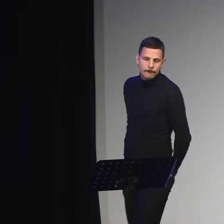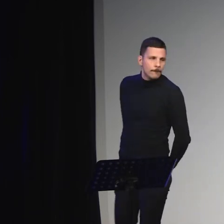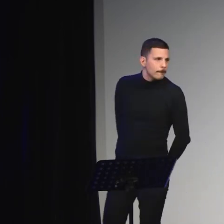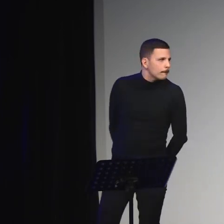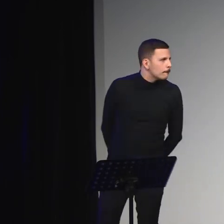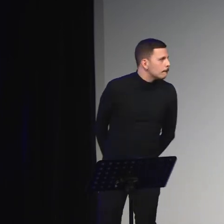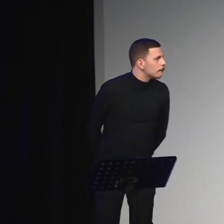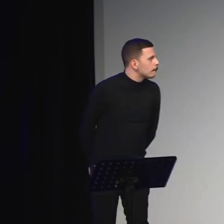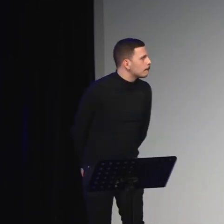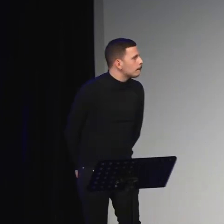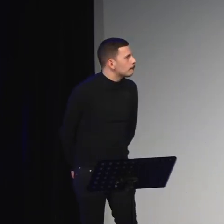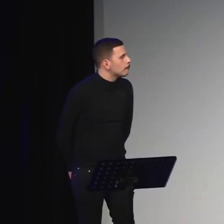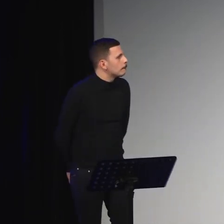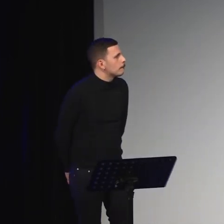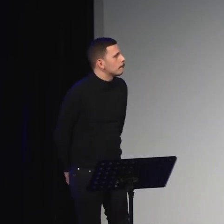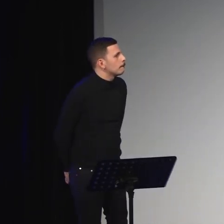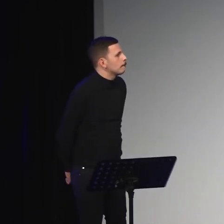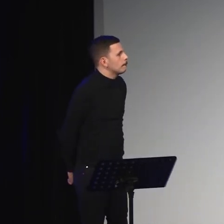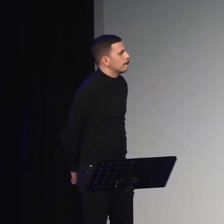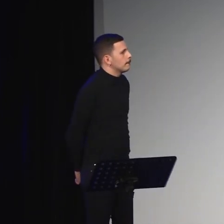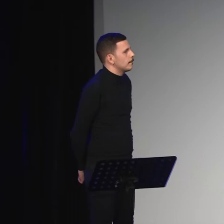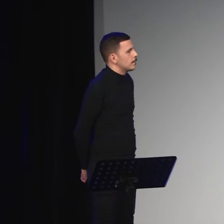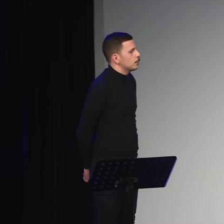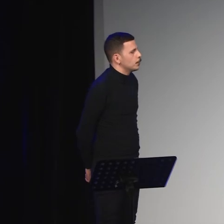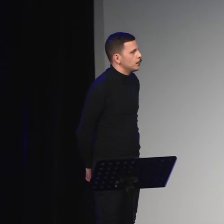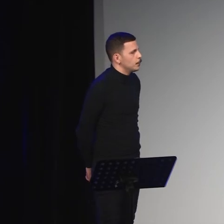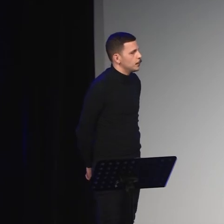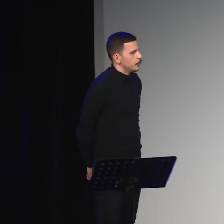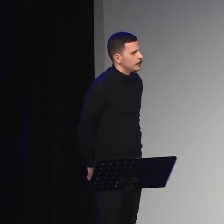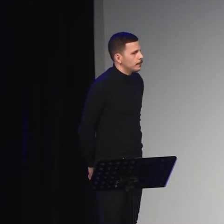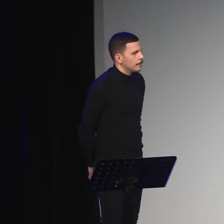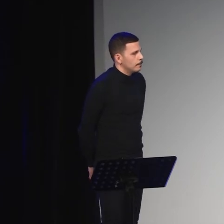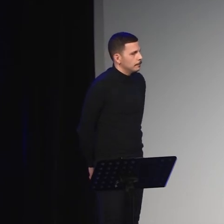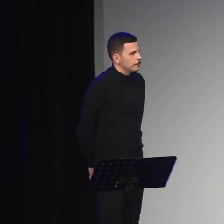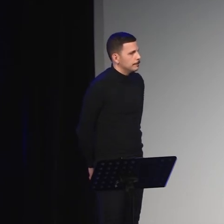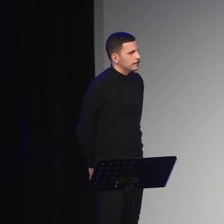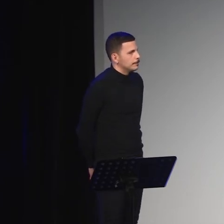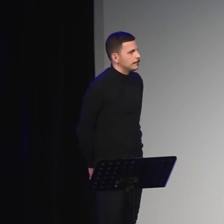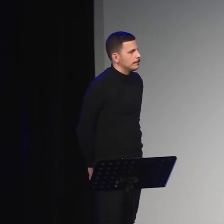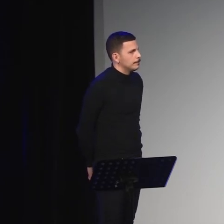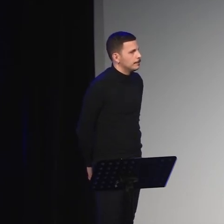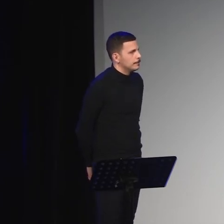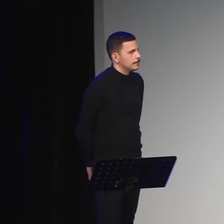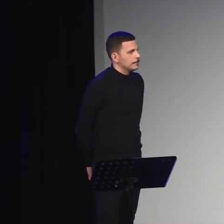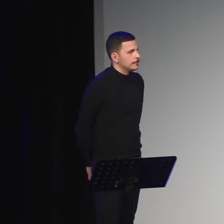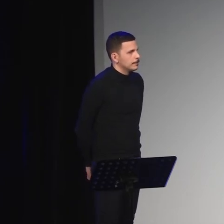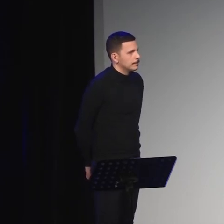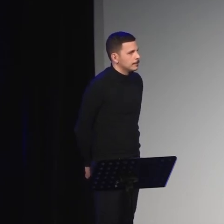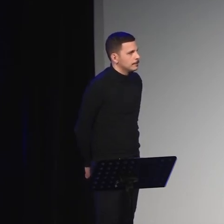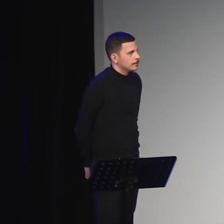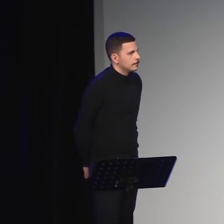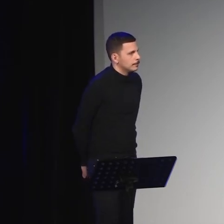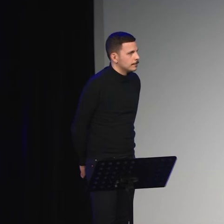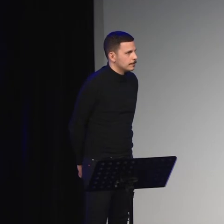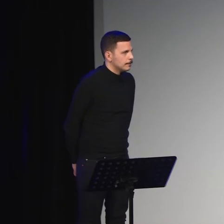les lèvres du bas et il contracta ses narines. Il contractait ses yeux. Il les ouvrait au maximum. Il gardait le